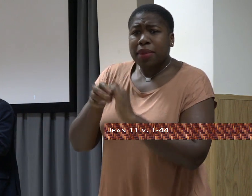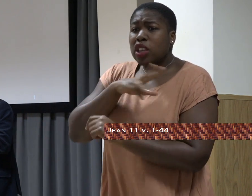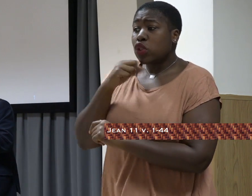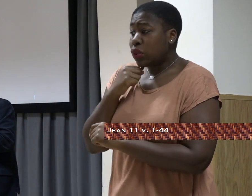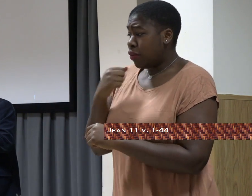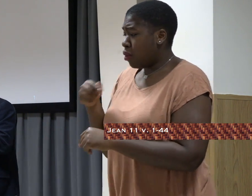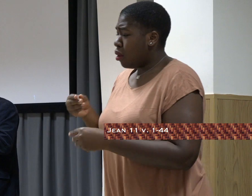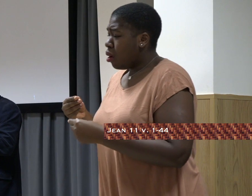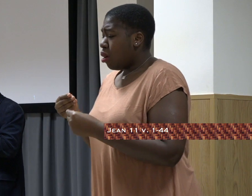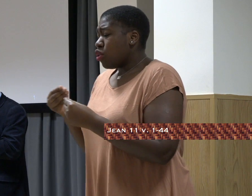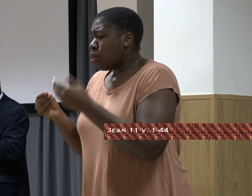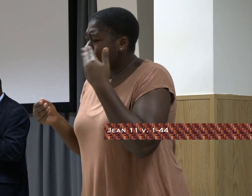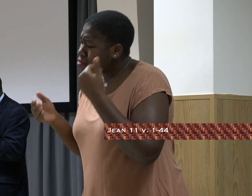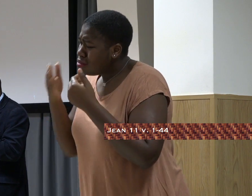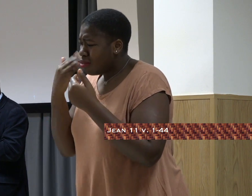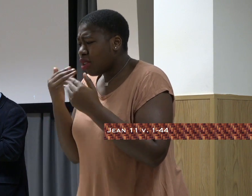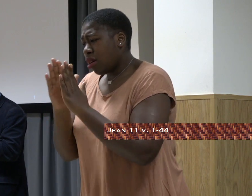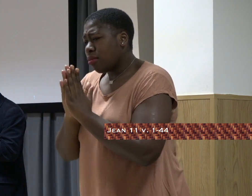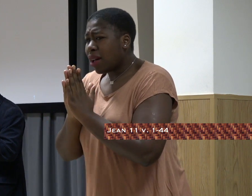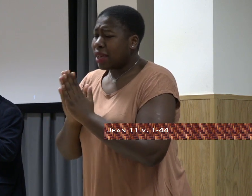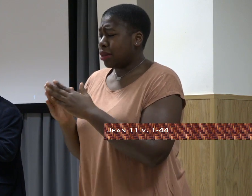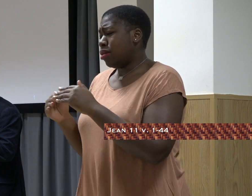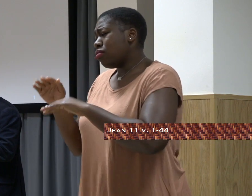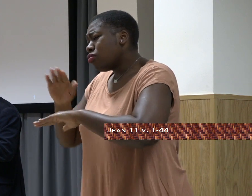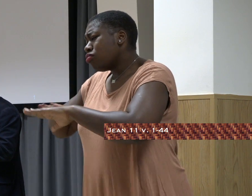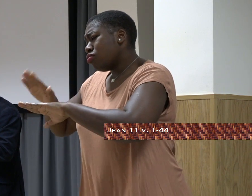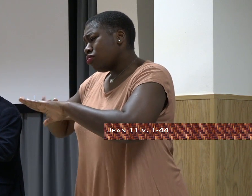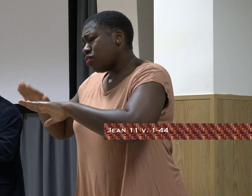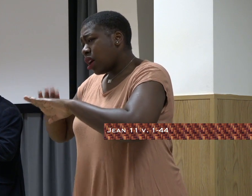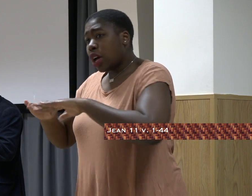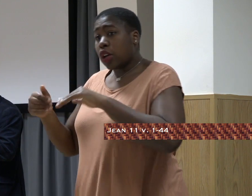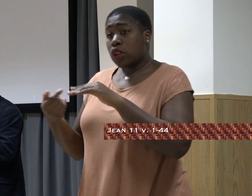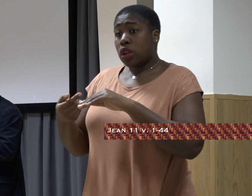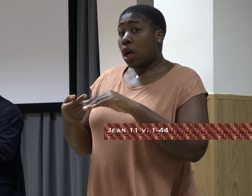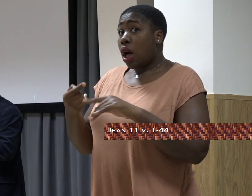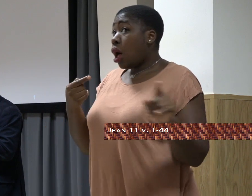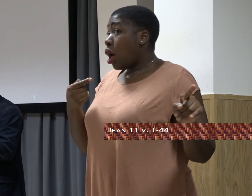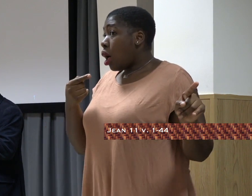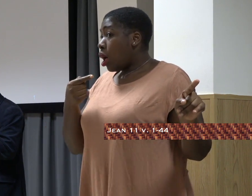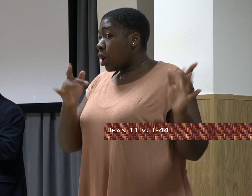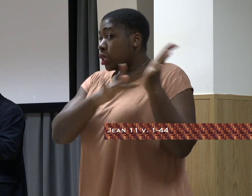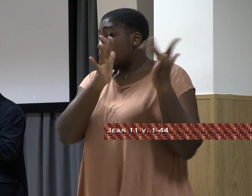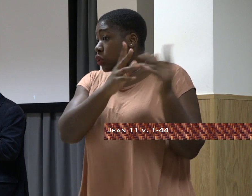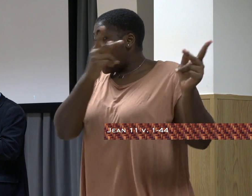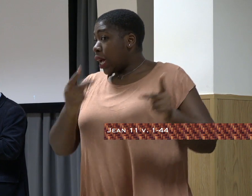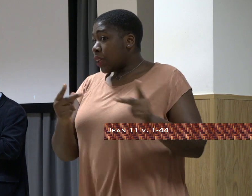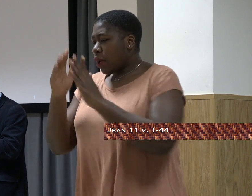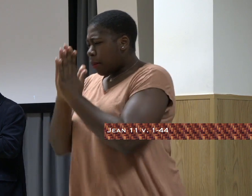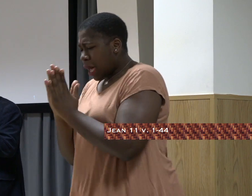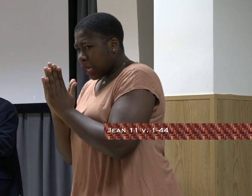Lorsque Marthe apprit que Jésus arrivait, elle alla au-devant de lui, tandis que Marie se tenait assise à la maison.